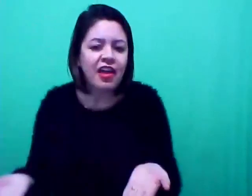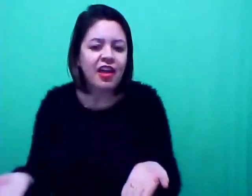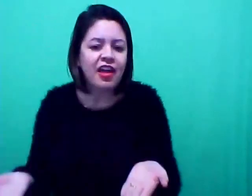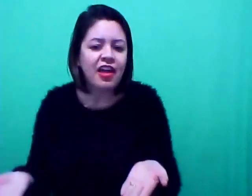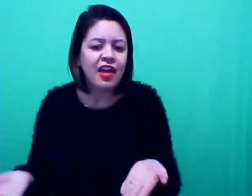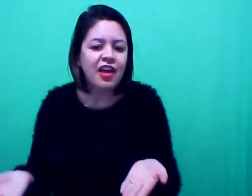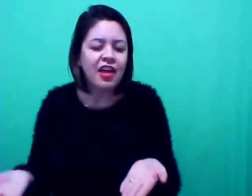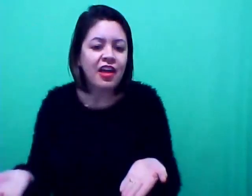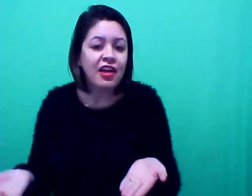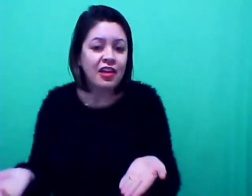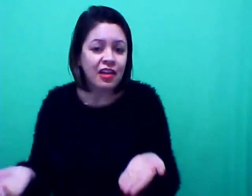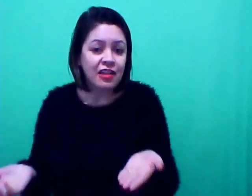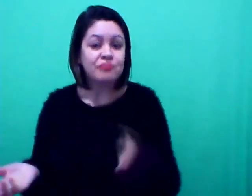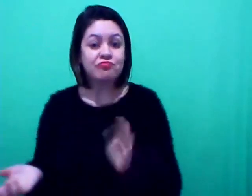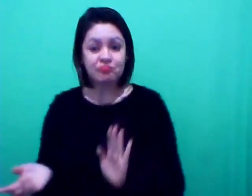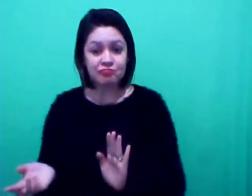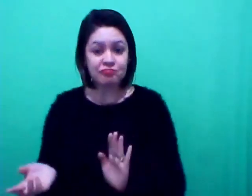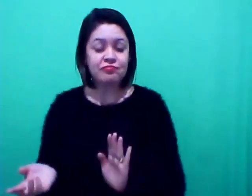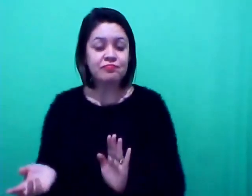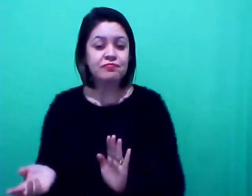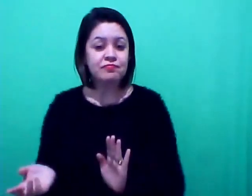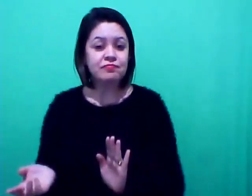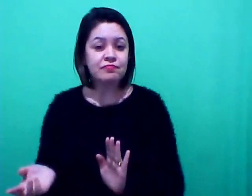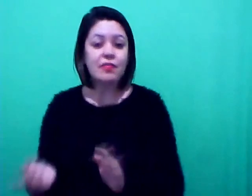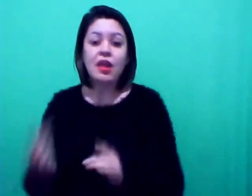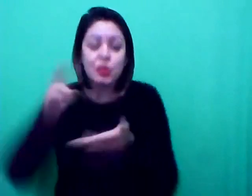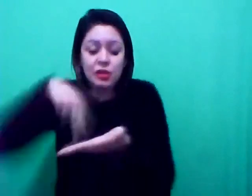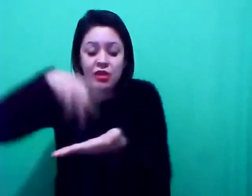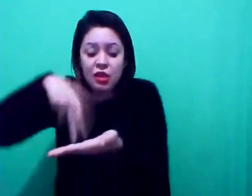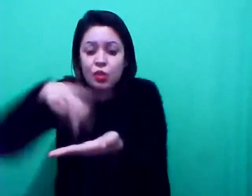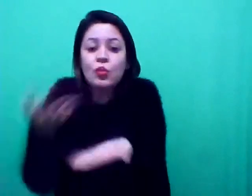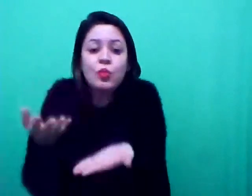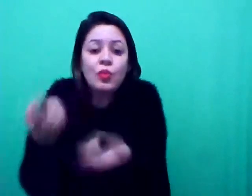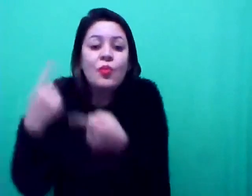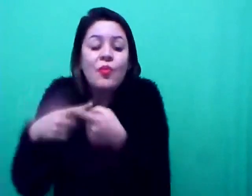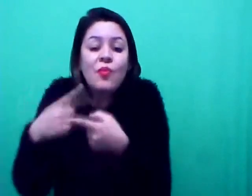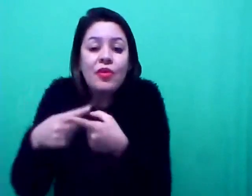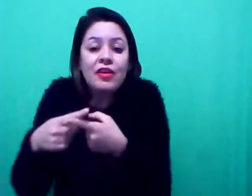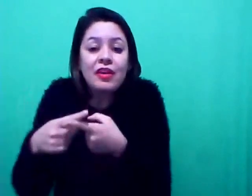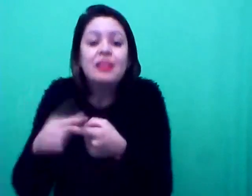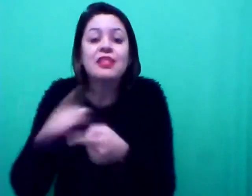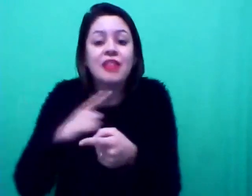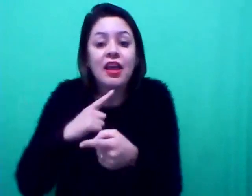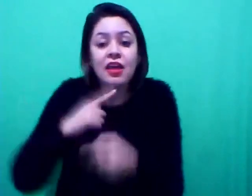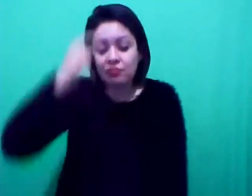Às vezes as pessoas pensam que o surdo não sabe, não tem o conhecimento, mas por quê? Ele não sabe ler. Por que ele não sabe